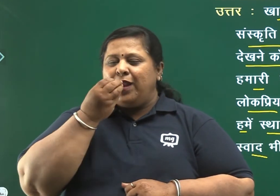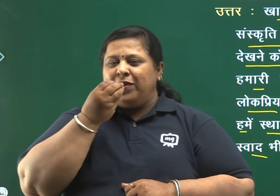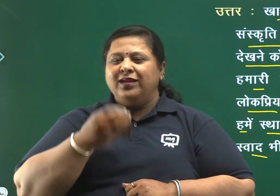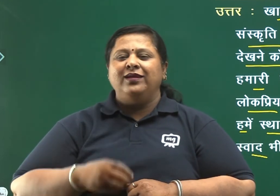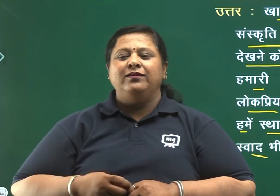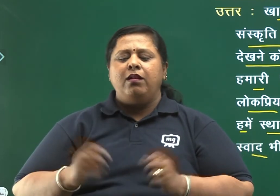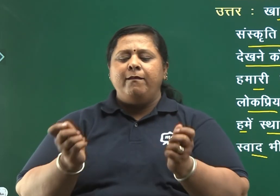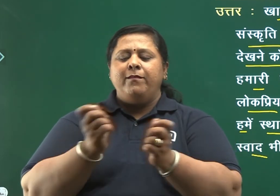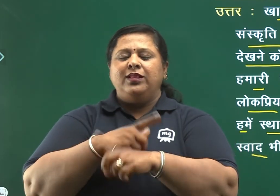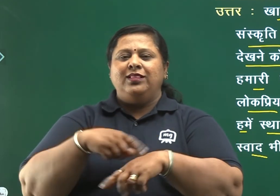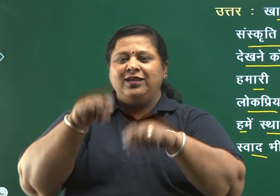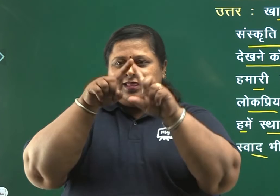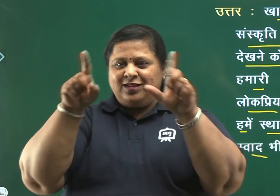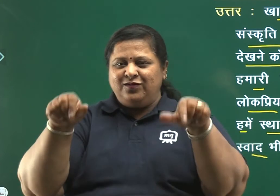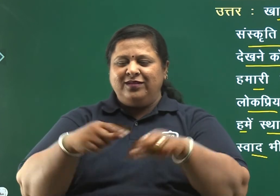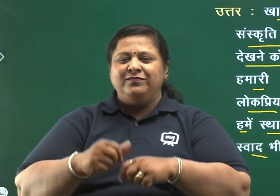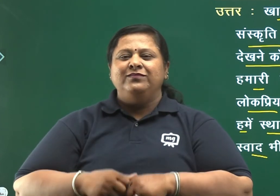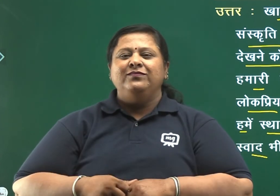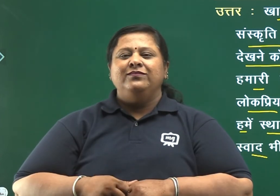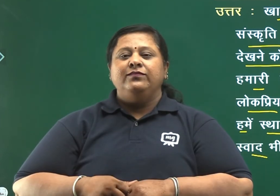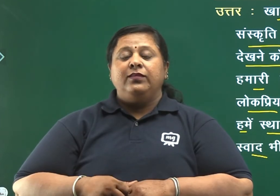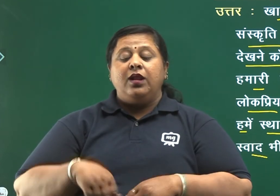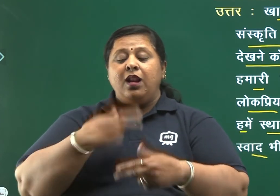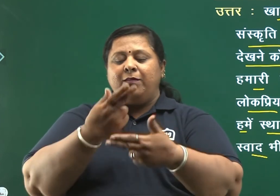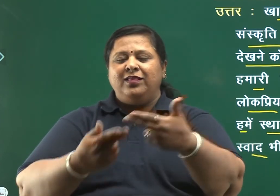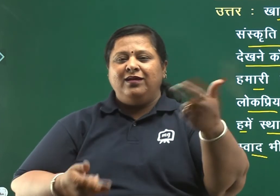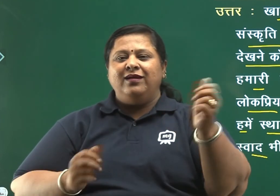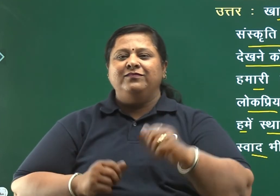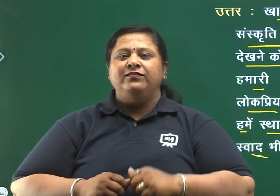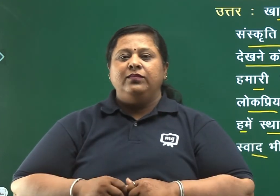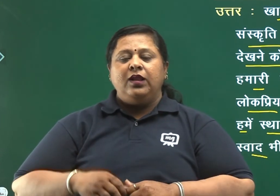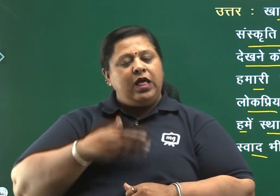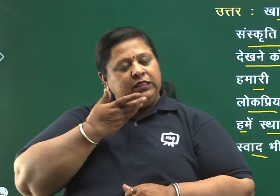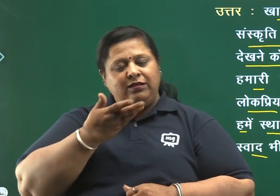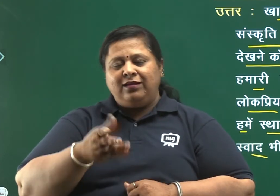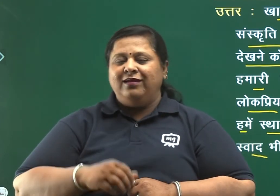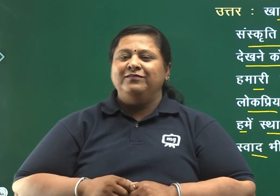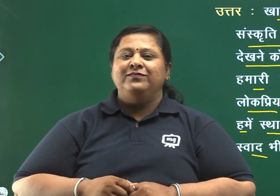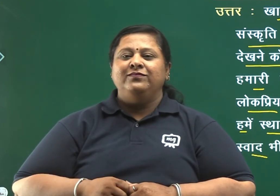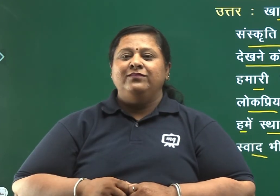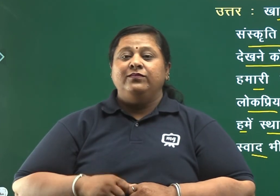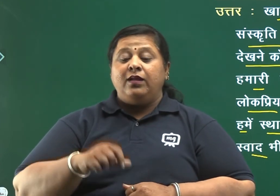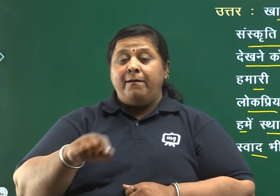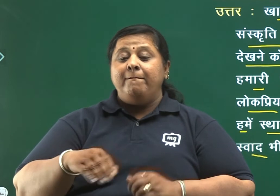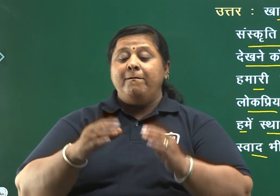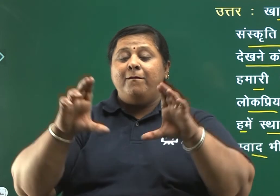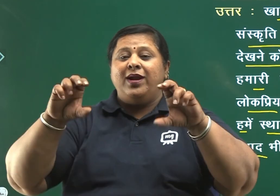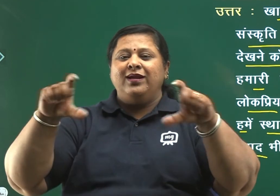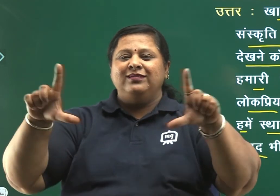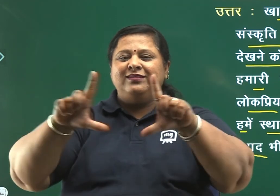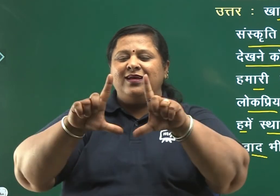की बदलती तस्वीर निबंध का अध्ययन किया। पाठ का